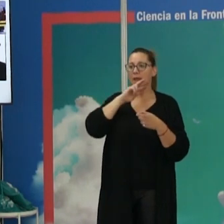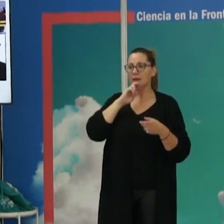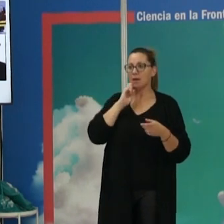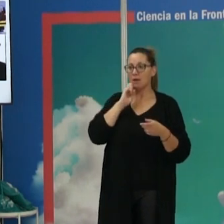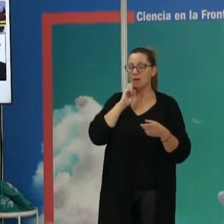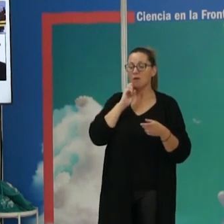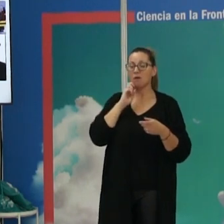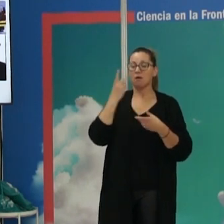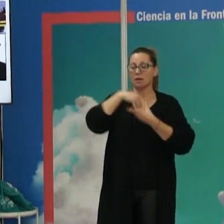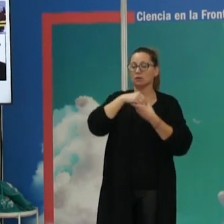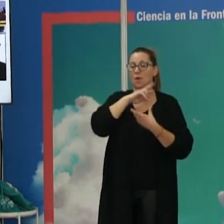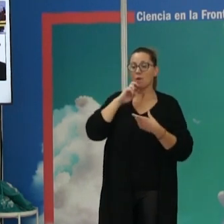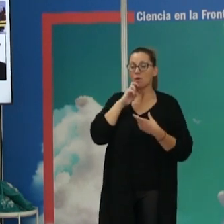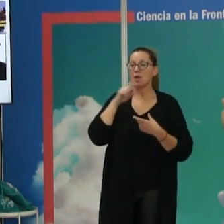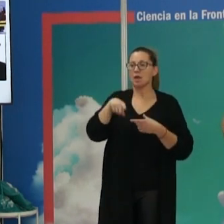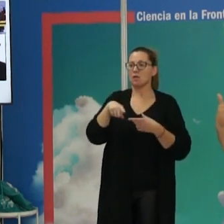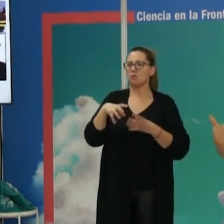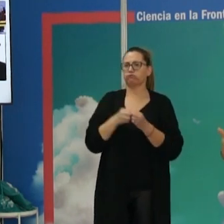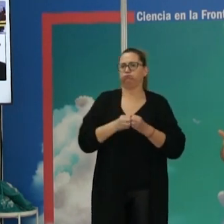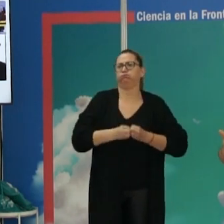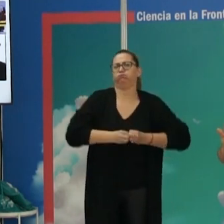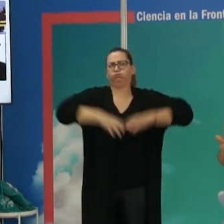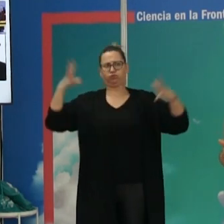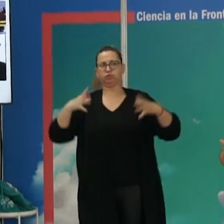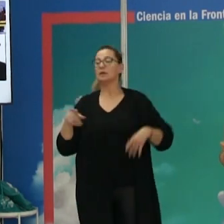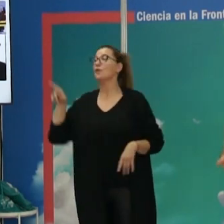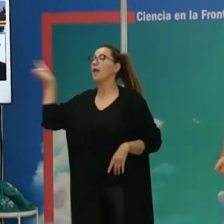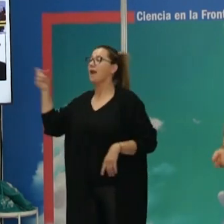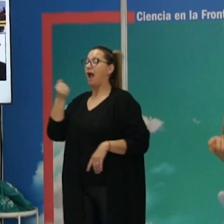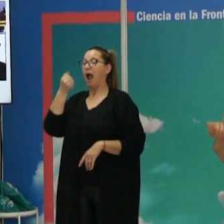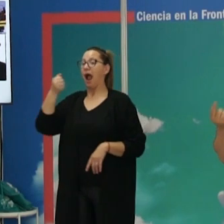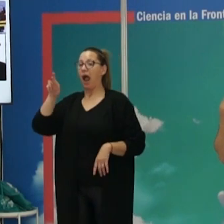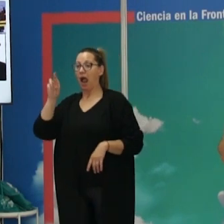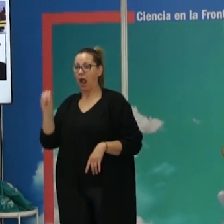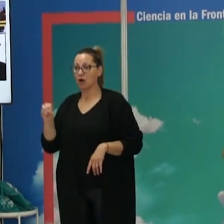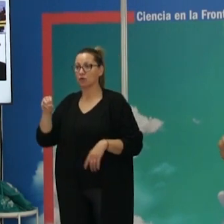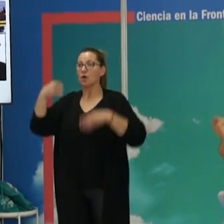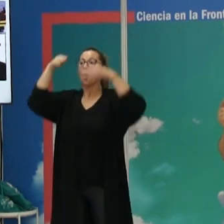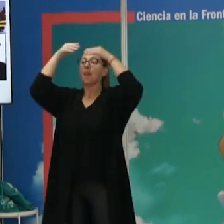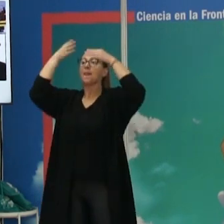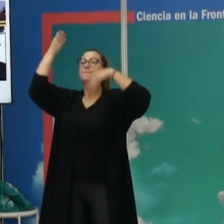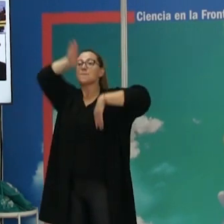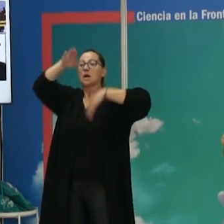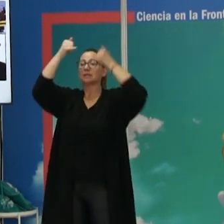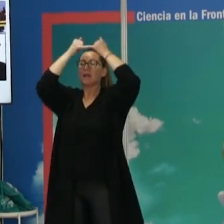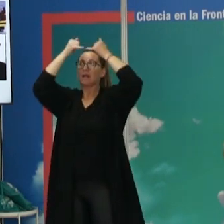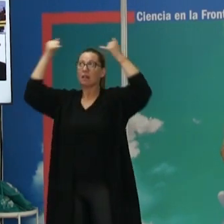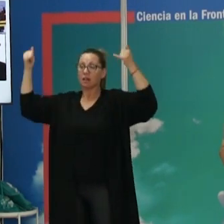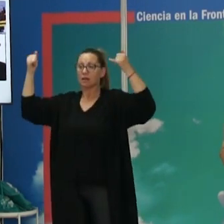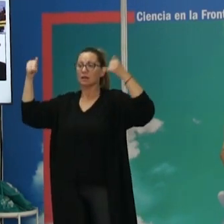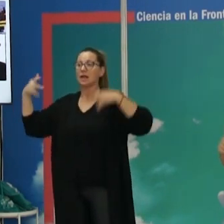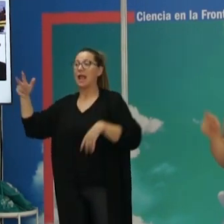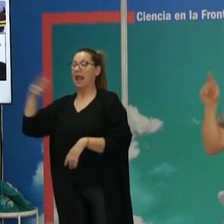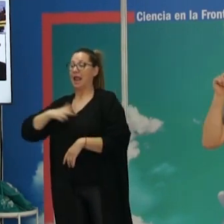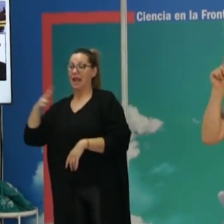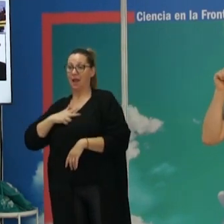anti-judío, y Aaron Halberstam quedó en muerte encefálica. El abogado del terrorista que atentó contra